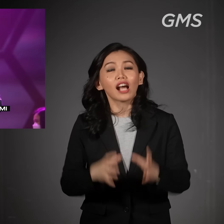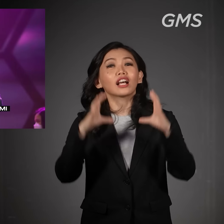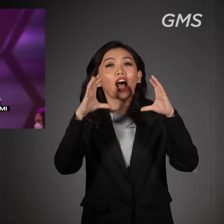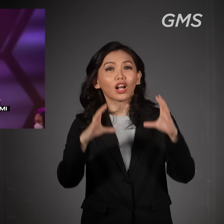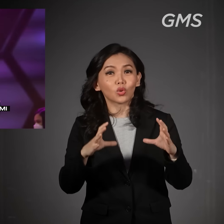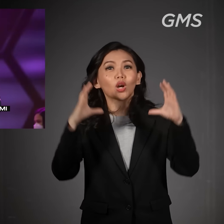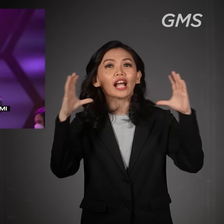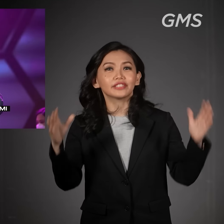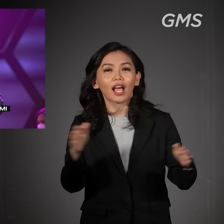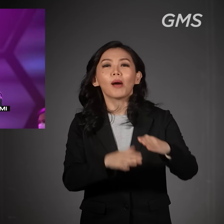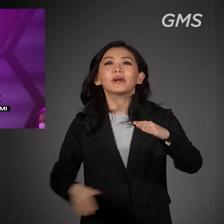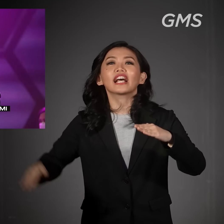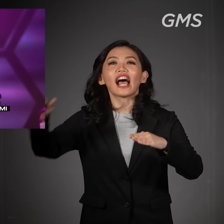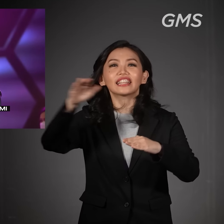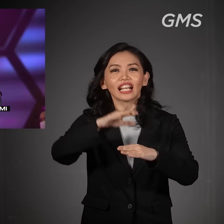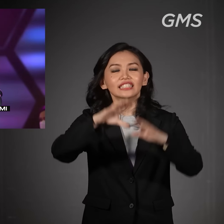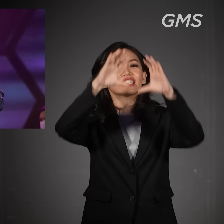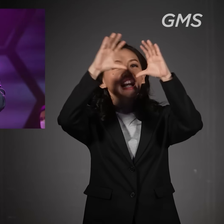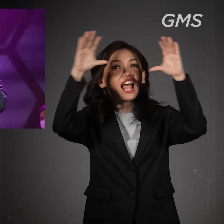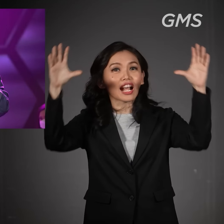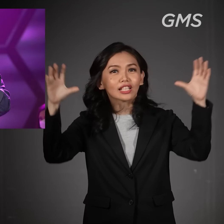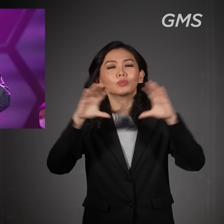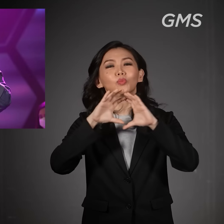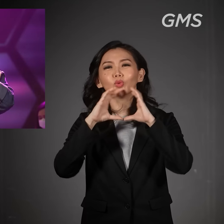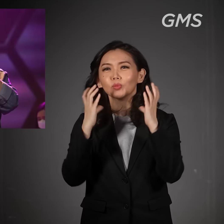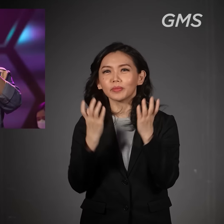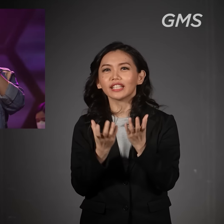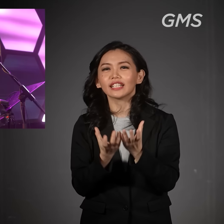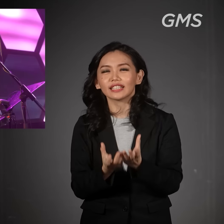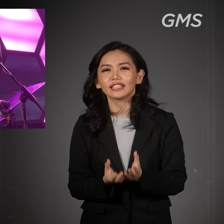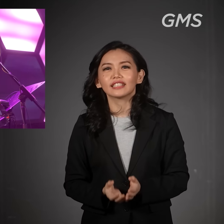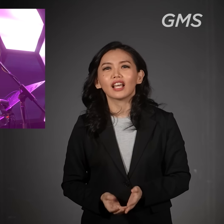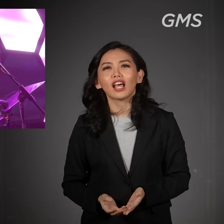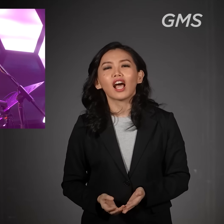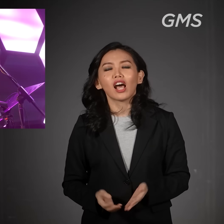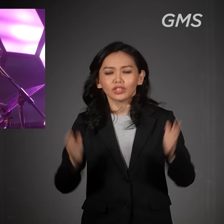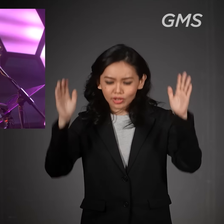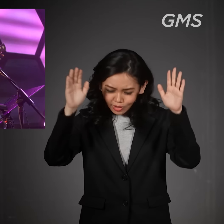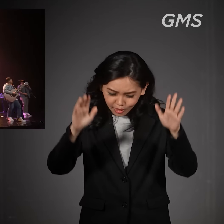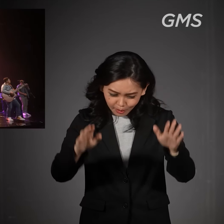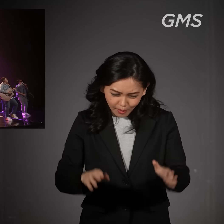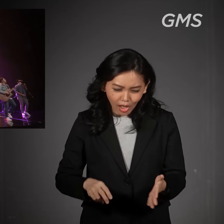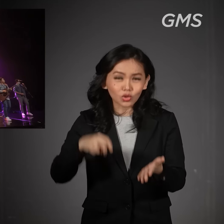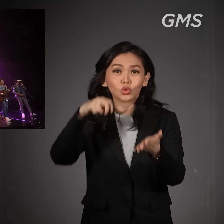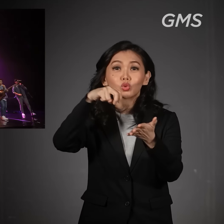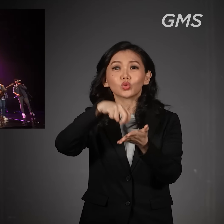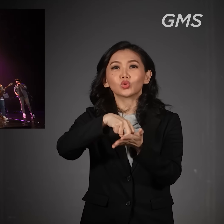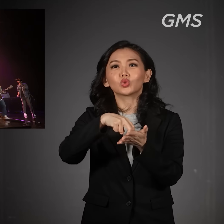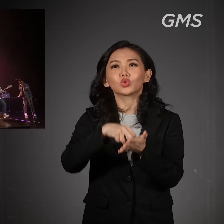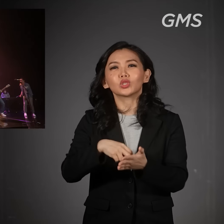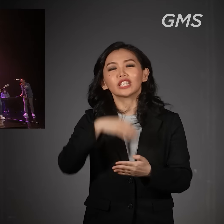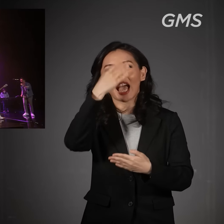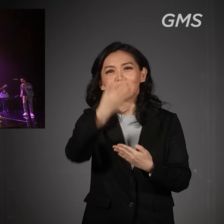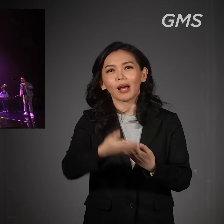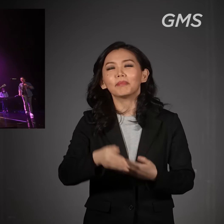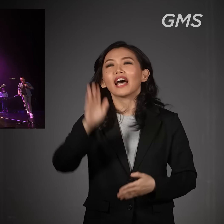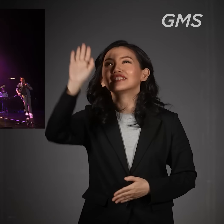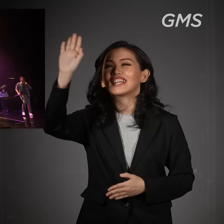Keagungannya mengatasi langit bumi, sebab sujud di hadapannya.